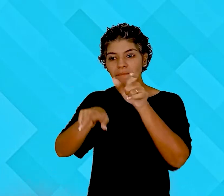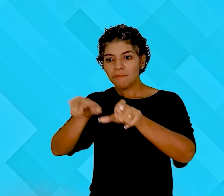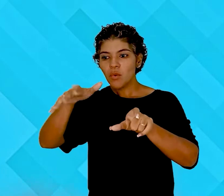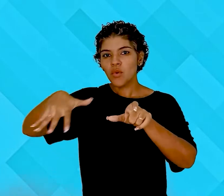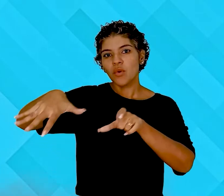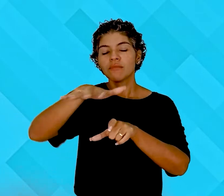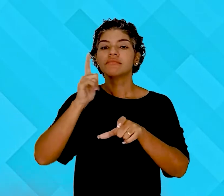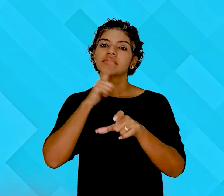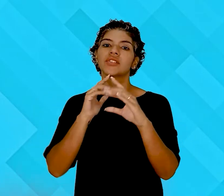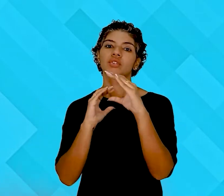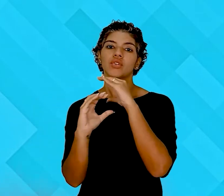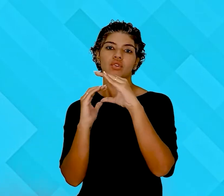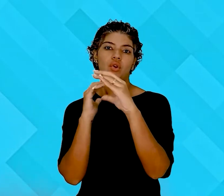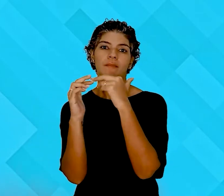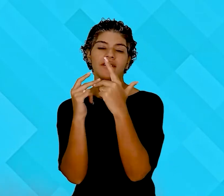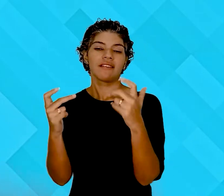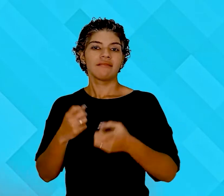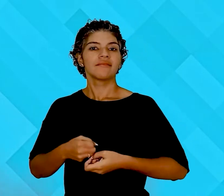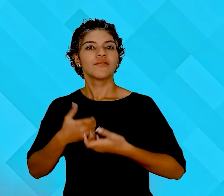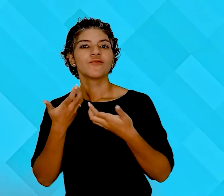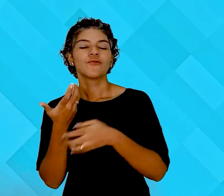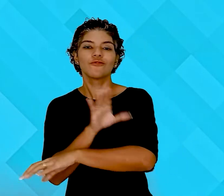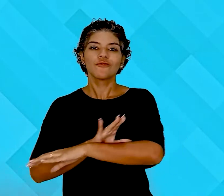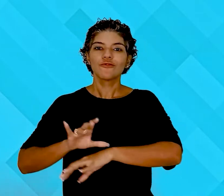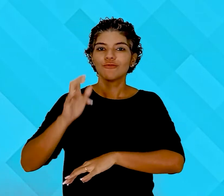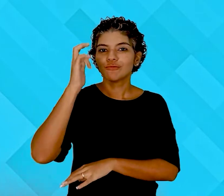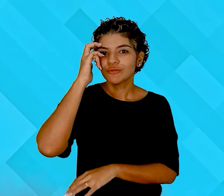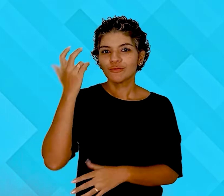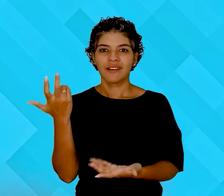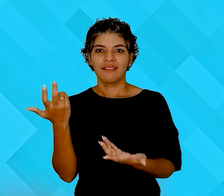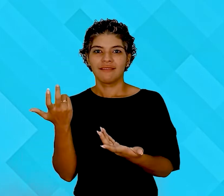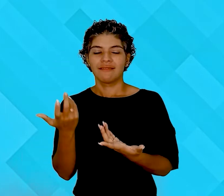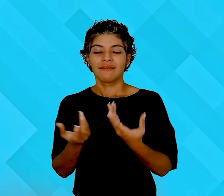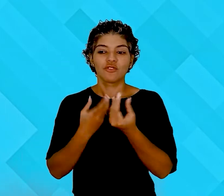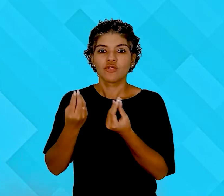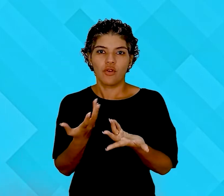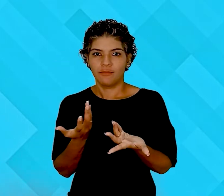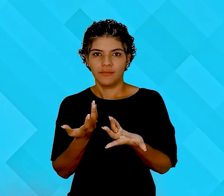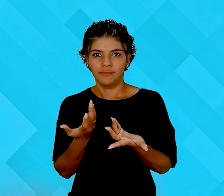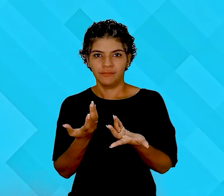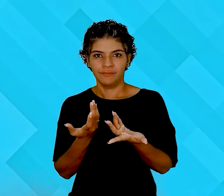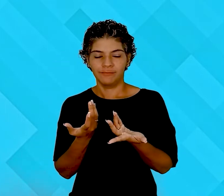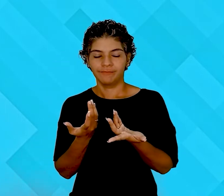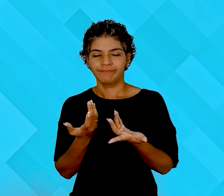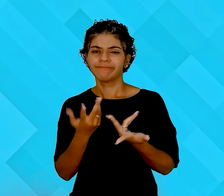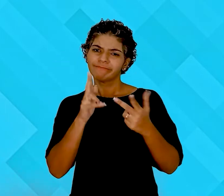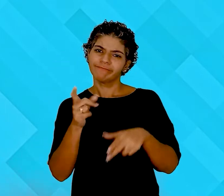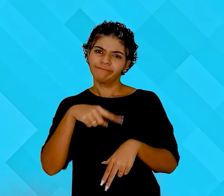falou mais um pouquinho antes, eu entendo que se a gente consegue estreitar a relação, se a gente consegue fazer com